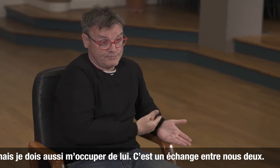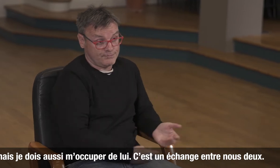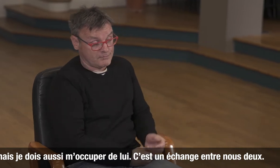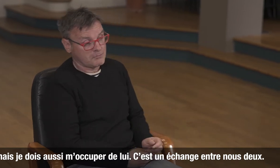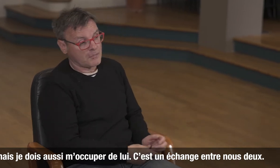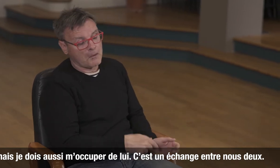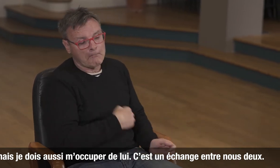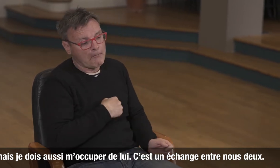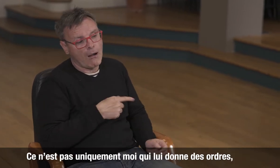échange entre nous deux.